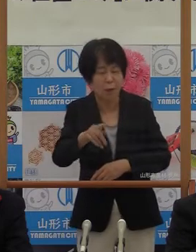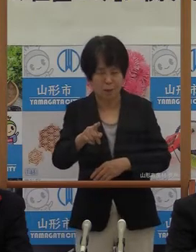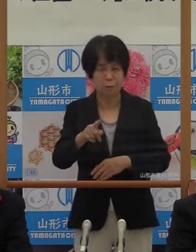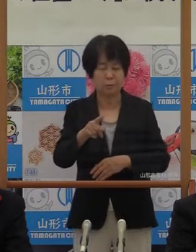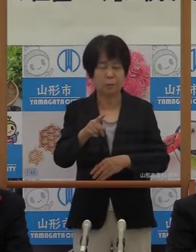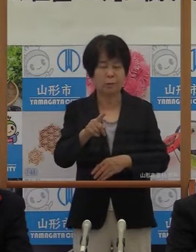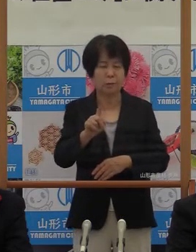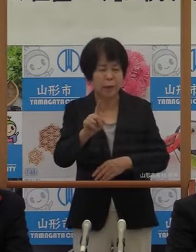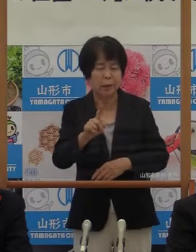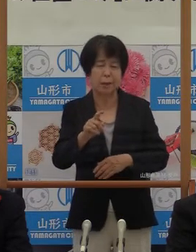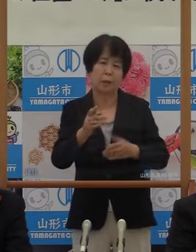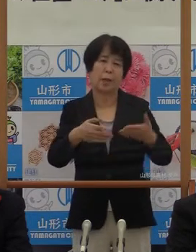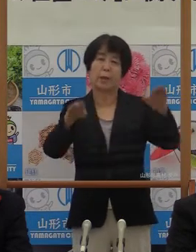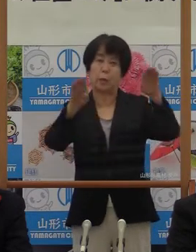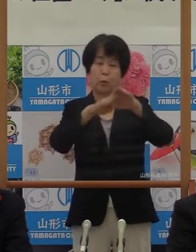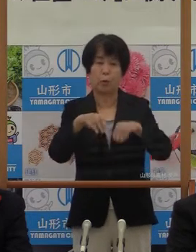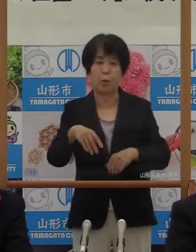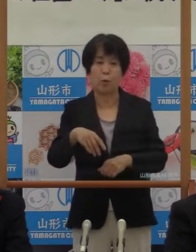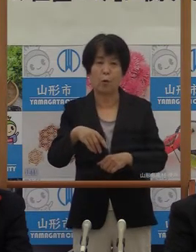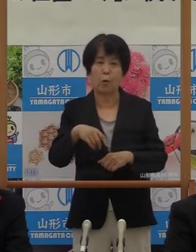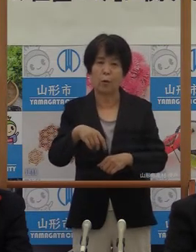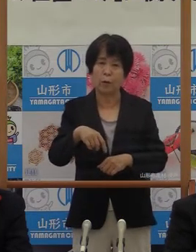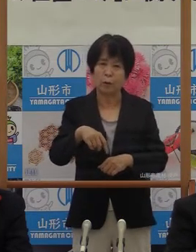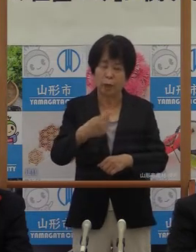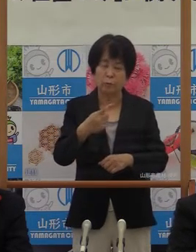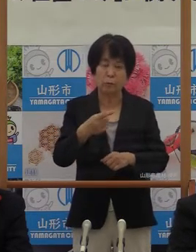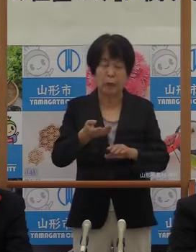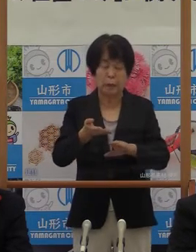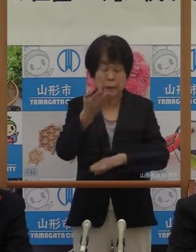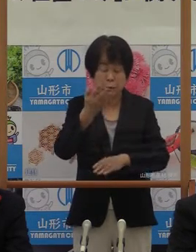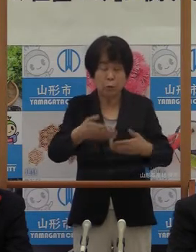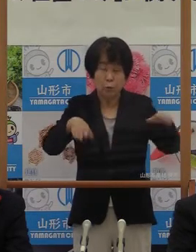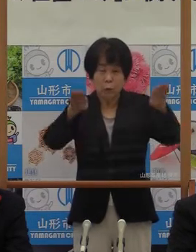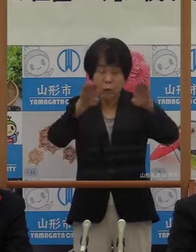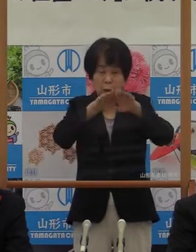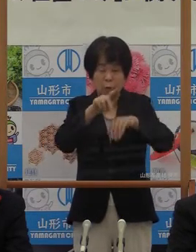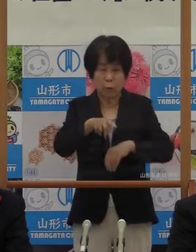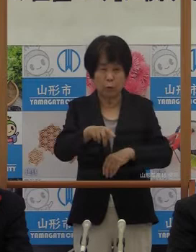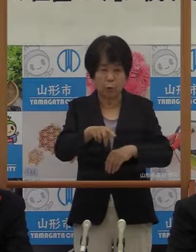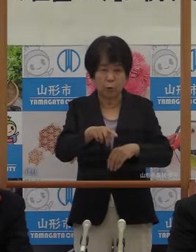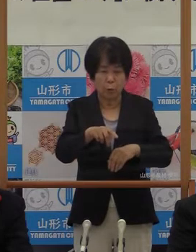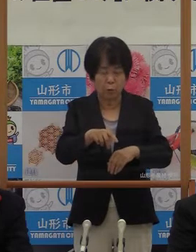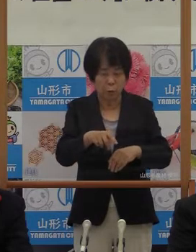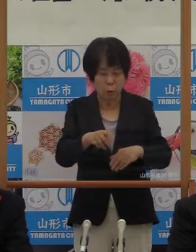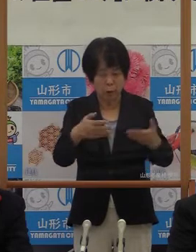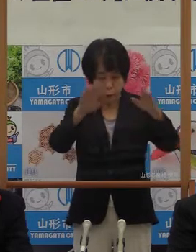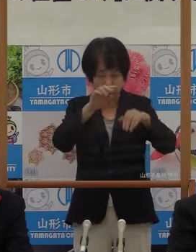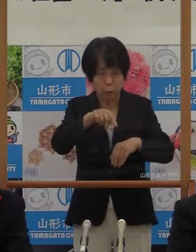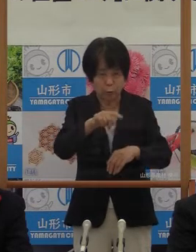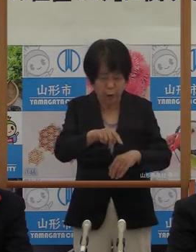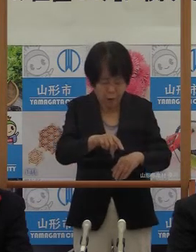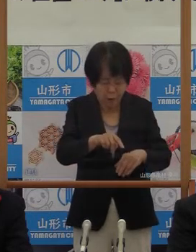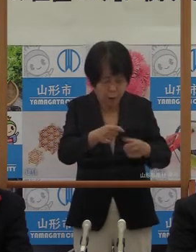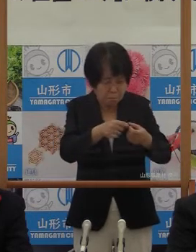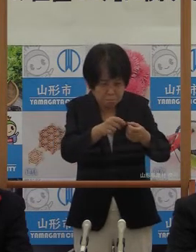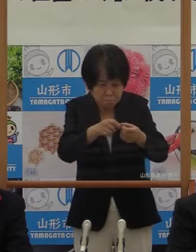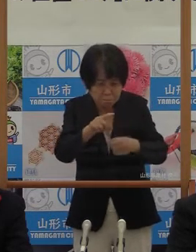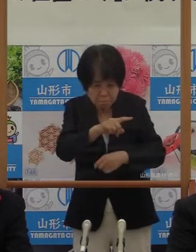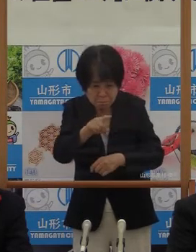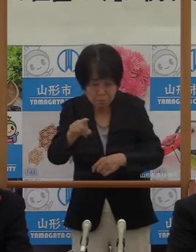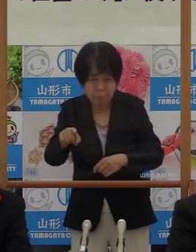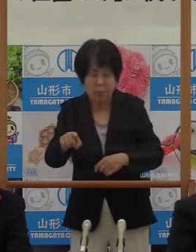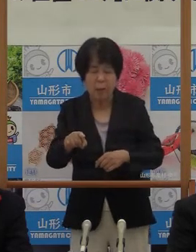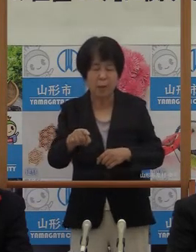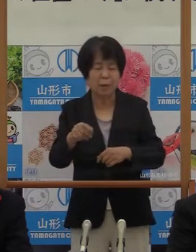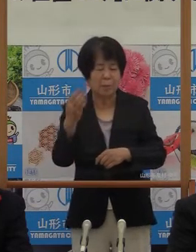100年以上経っている建物でございますけれども、その細部に至るまでその当時の大工さんたちが本